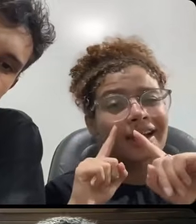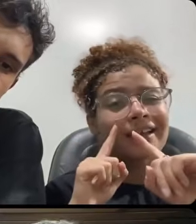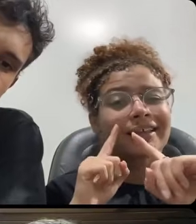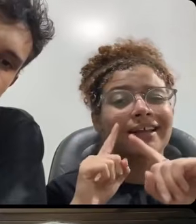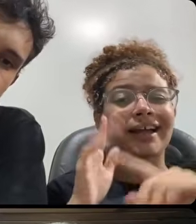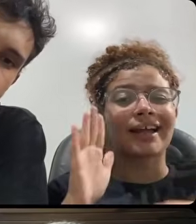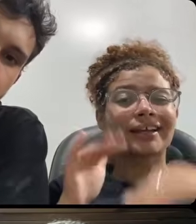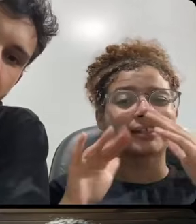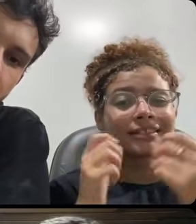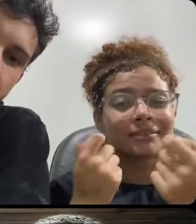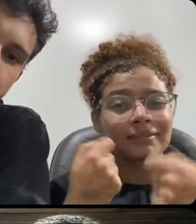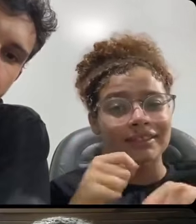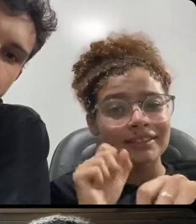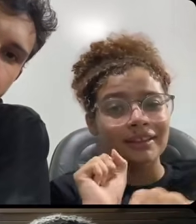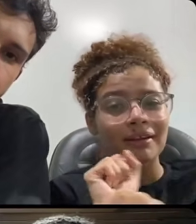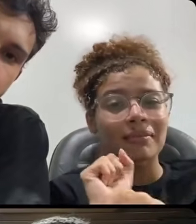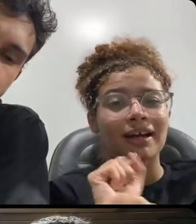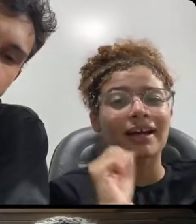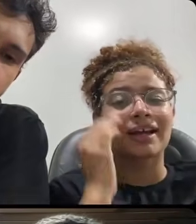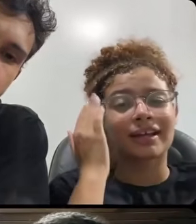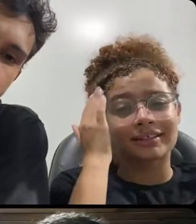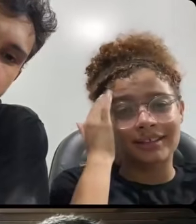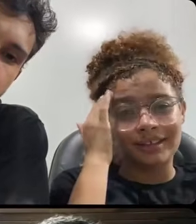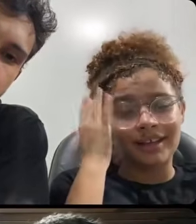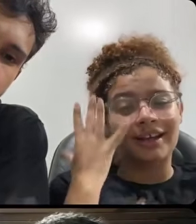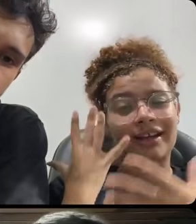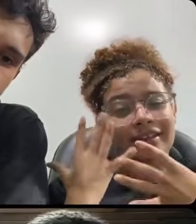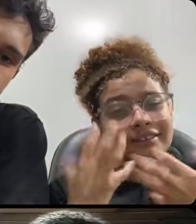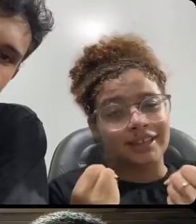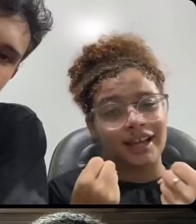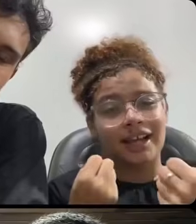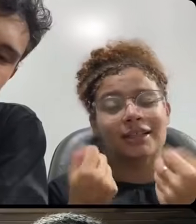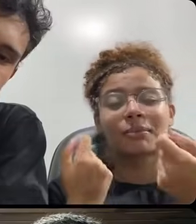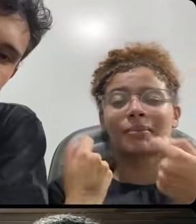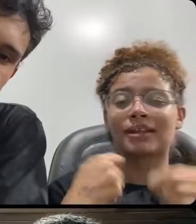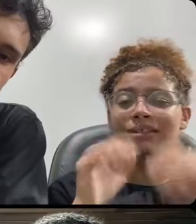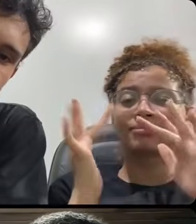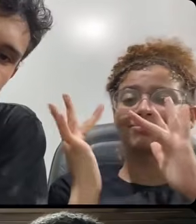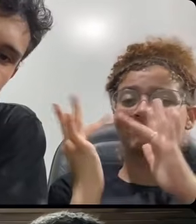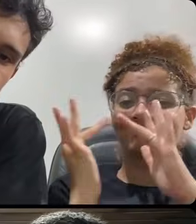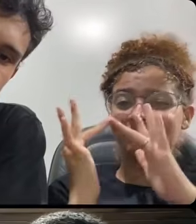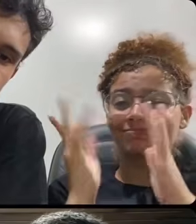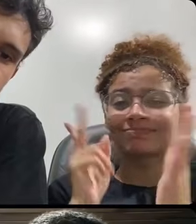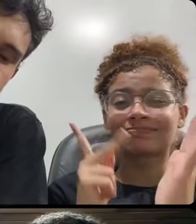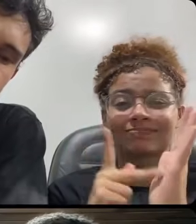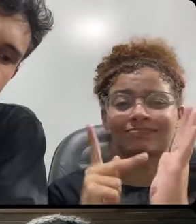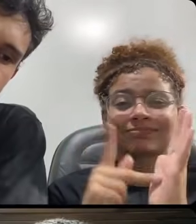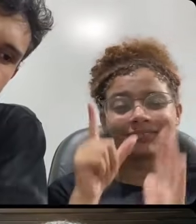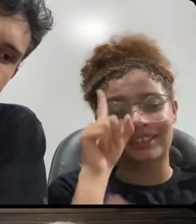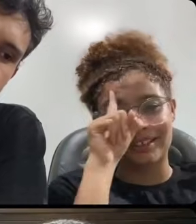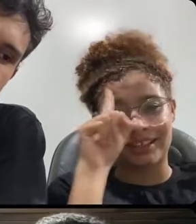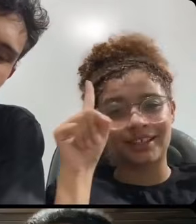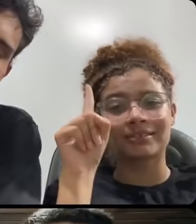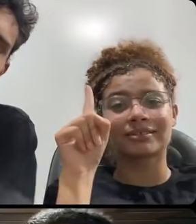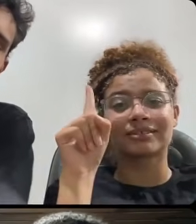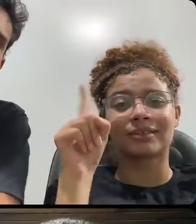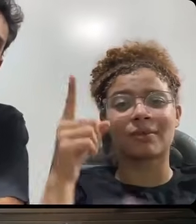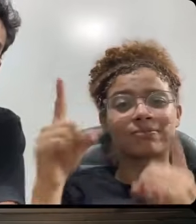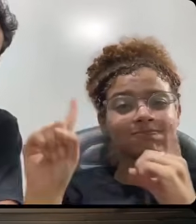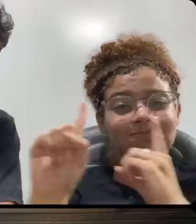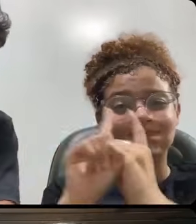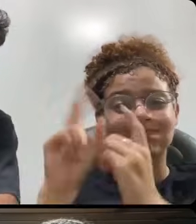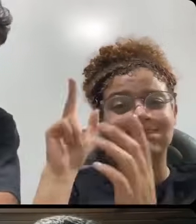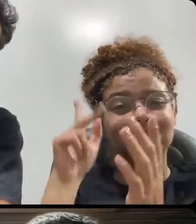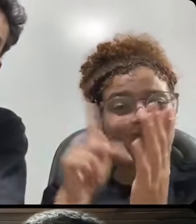hora chega, né? Deu disso, cansei, não quero mais, né? E que bom que tu teve um encontro com Cristo.